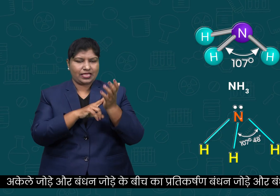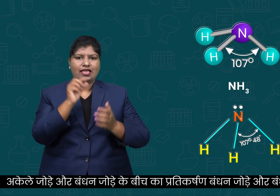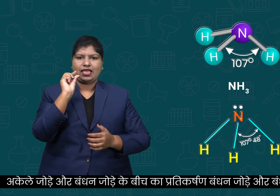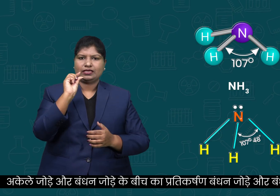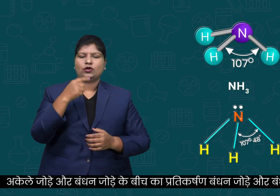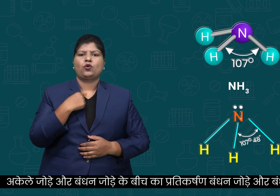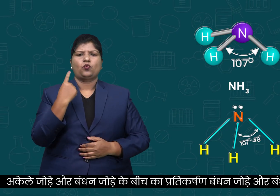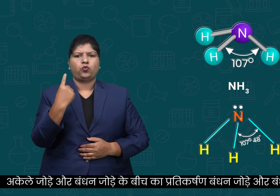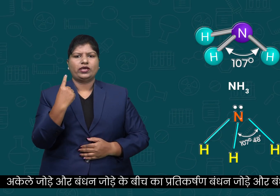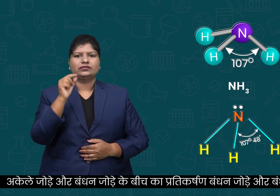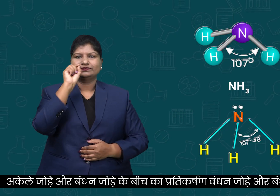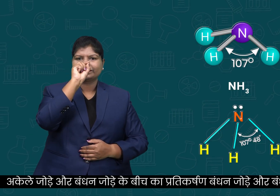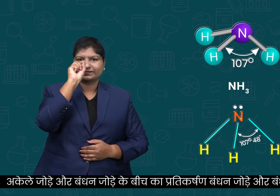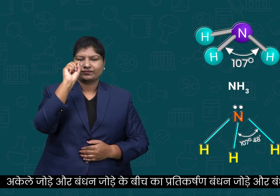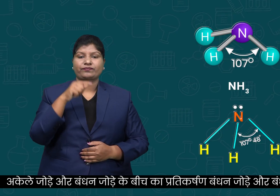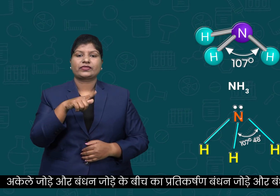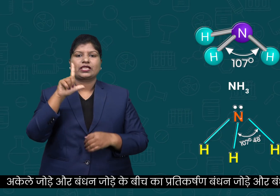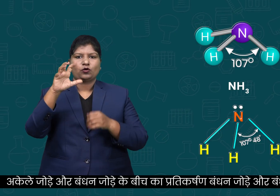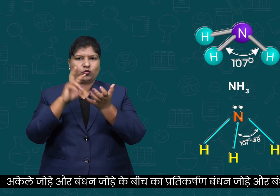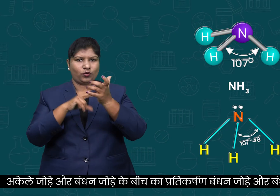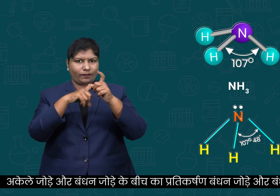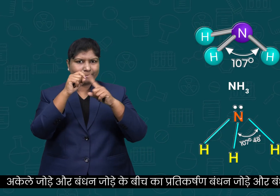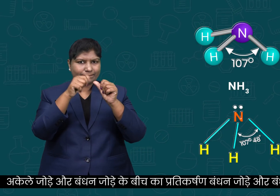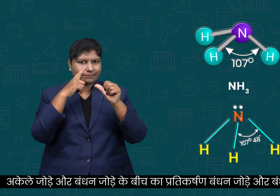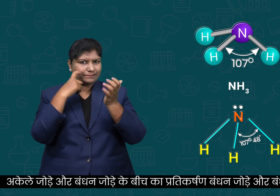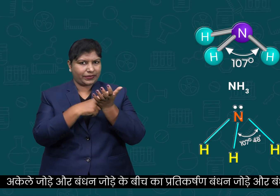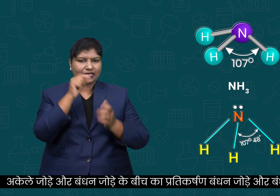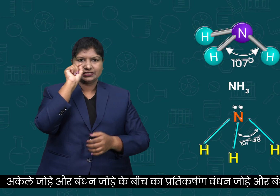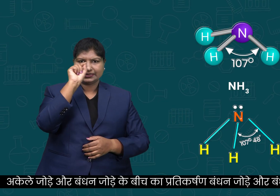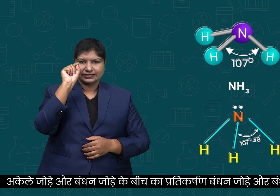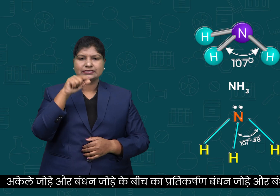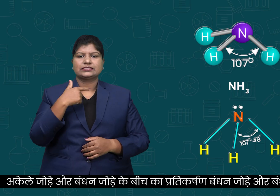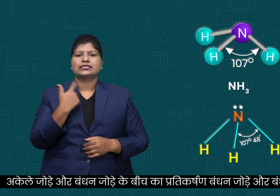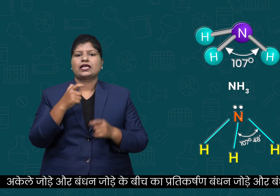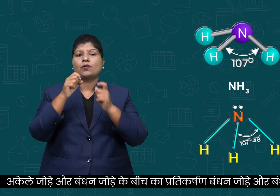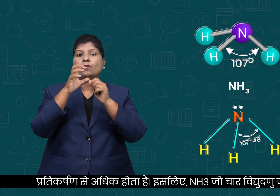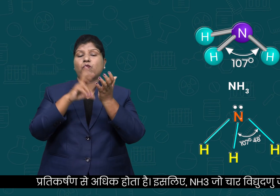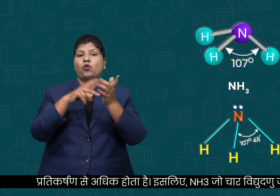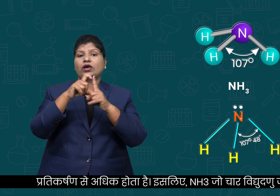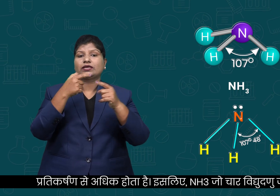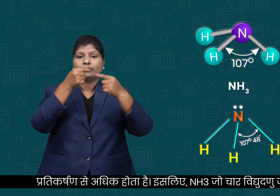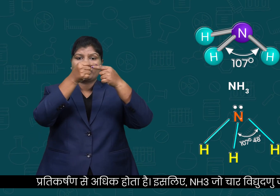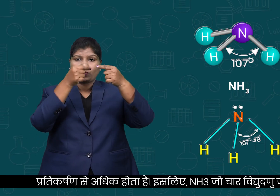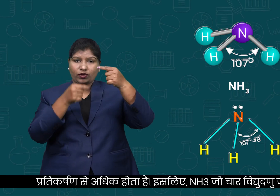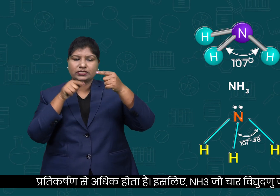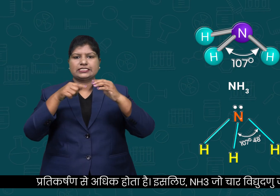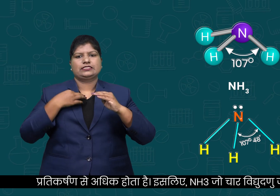के बीच का प्रतिकर्षण बंधन जोड़े और बंधन जोड़े के बीच के प्रतिकर्षण से अधिक होता